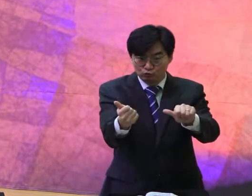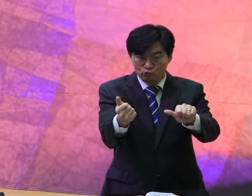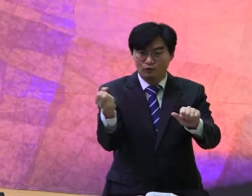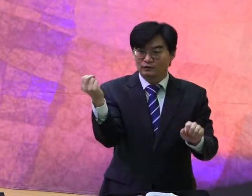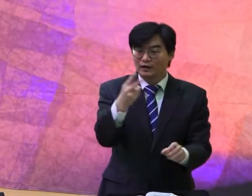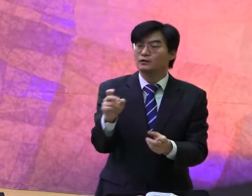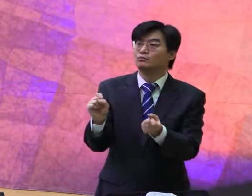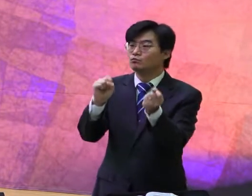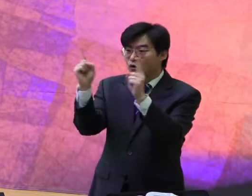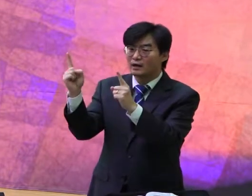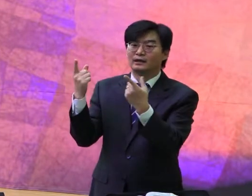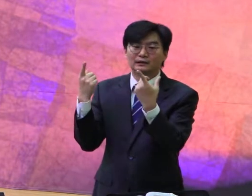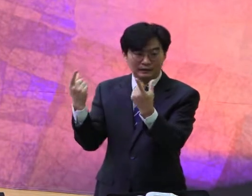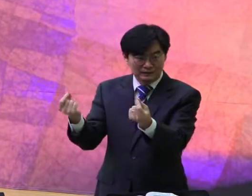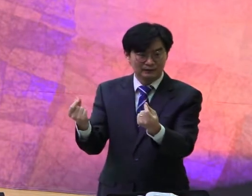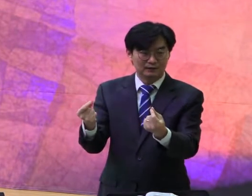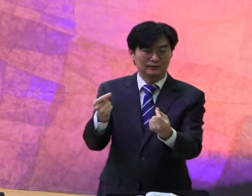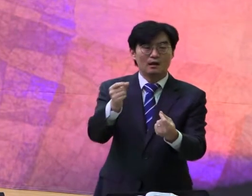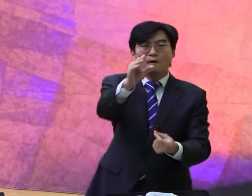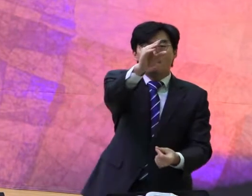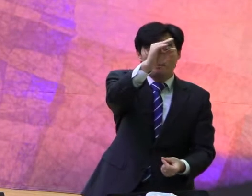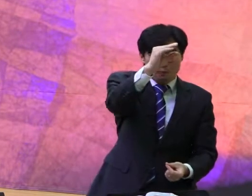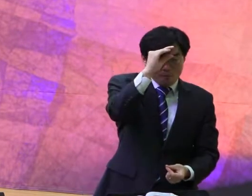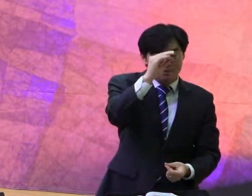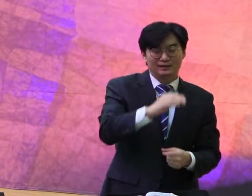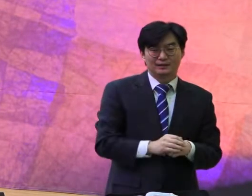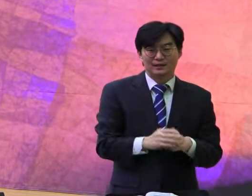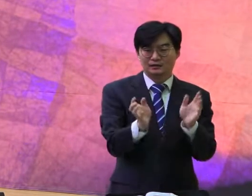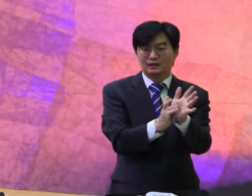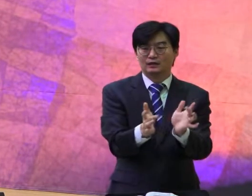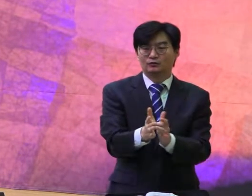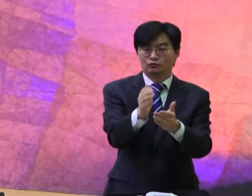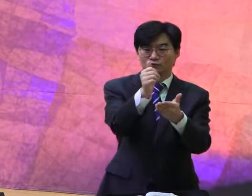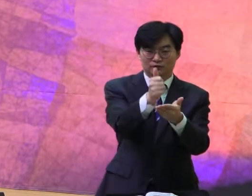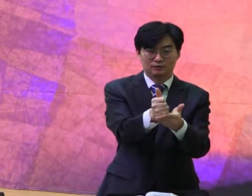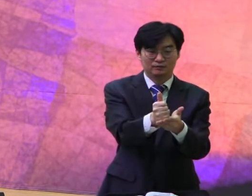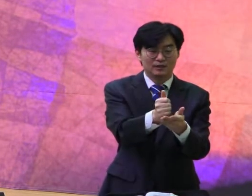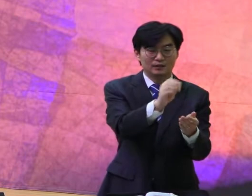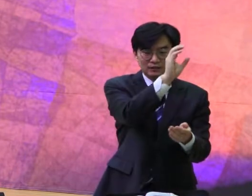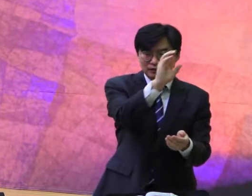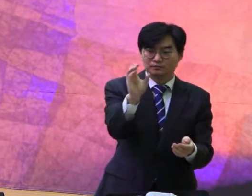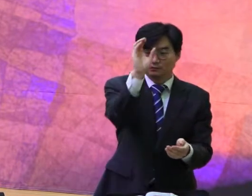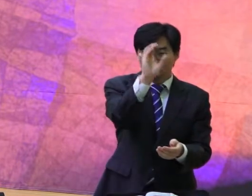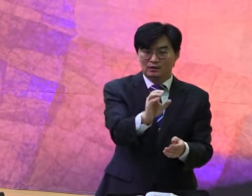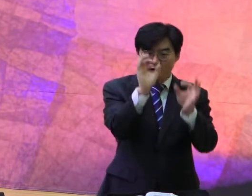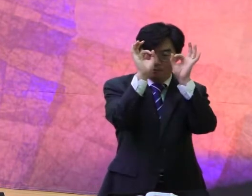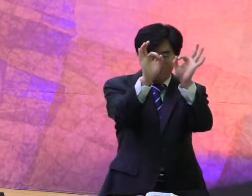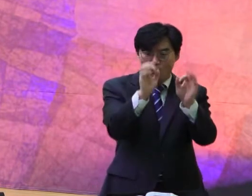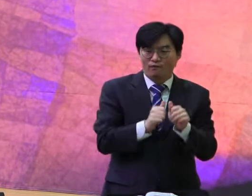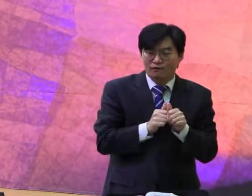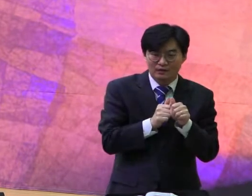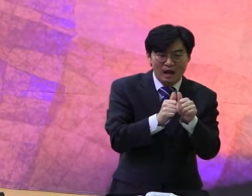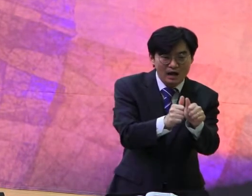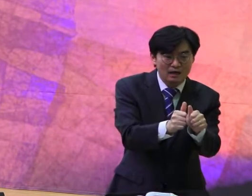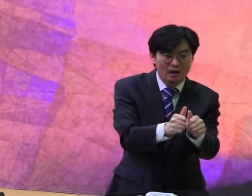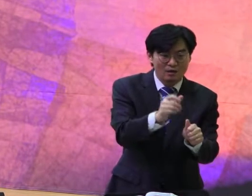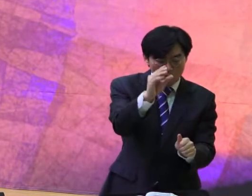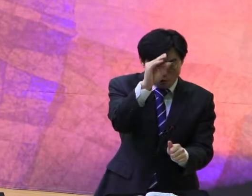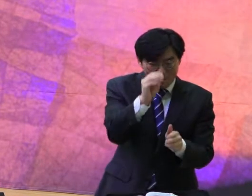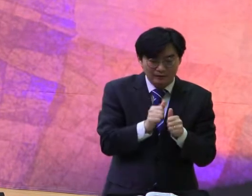신앙은 예수님의 죽으심을 본받는 예수님의 십자가를 따라가는 그런 신앙이었습니다. 그래서 바울은 그의 서신